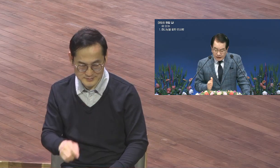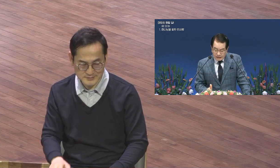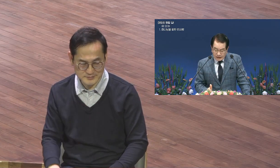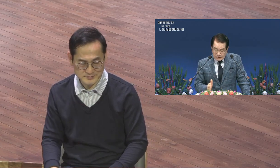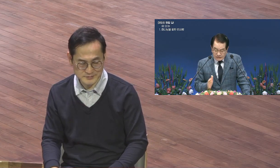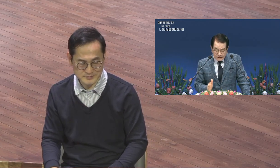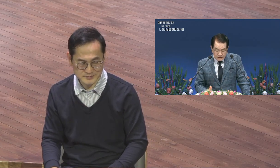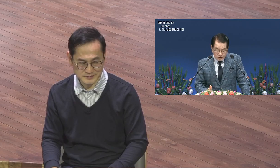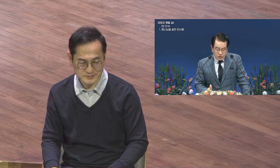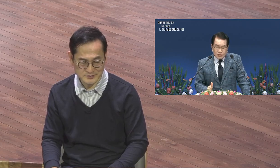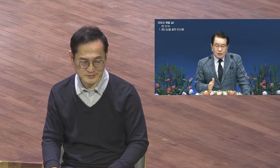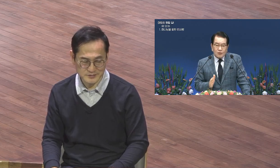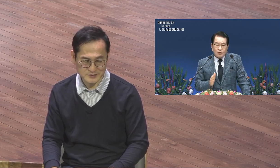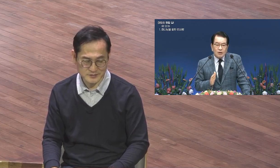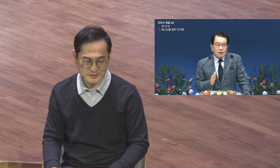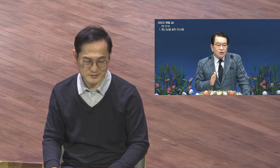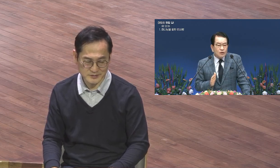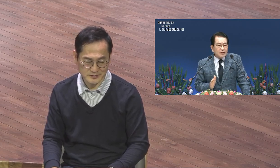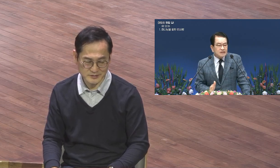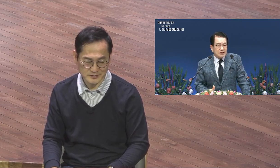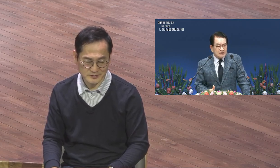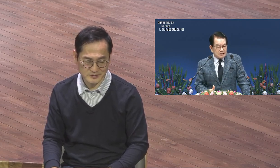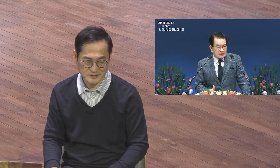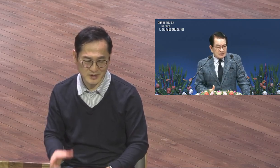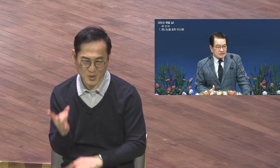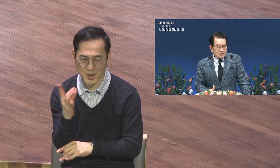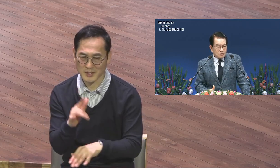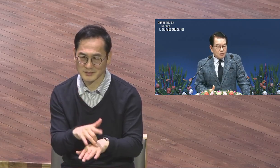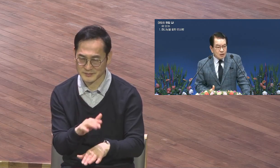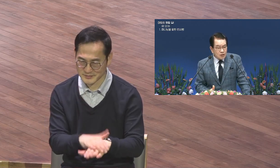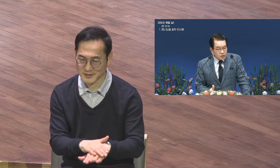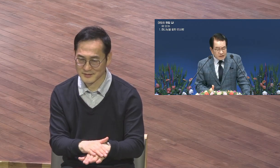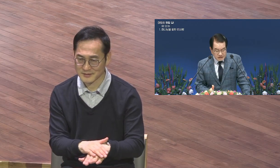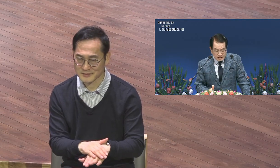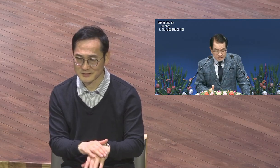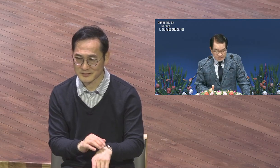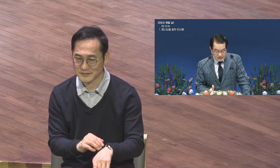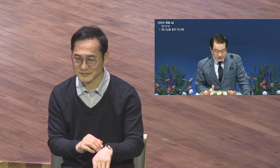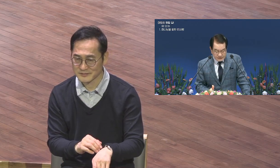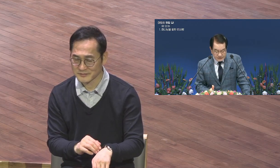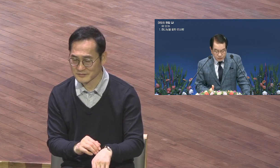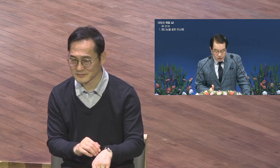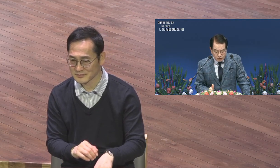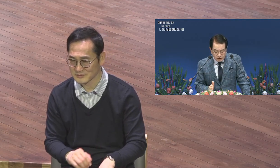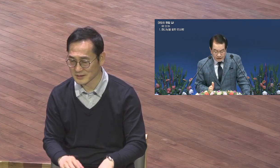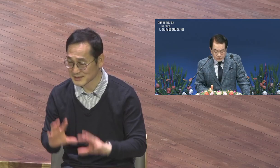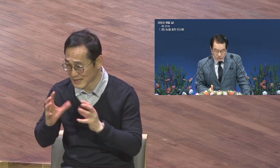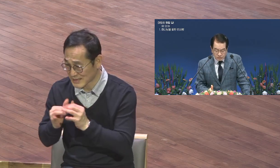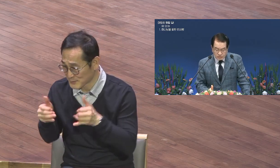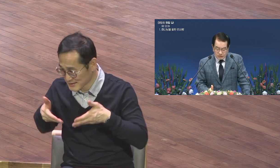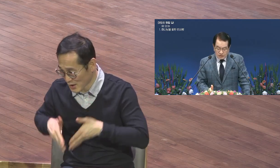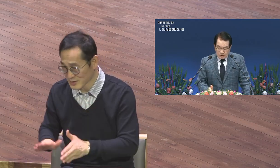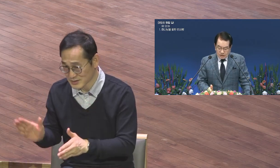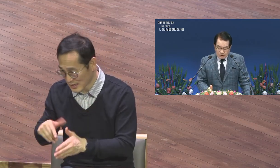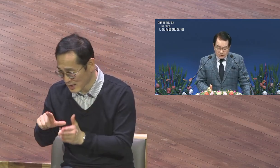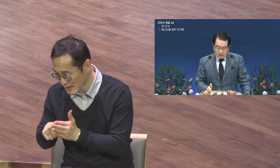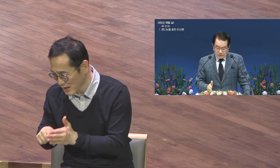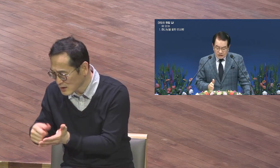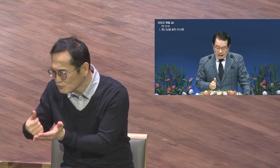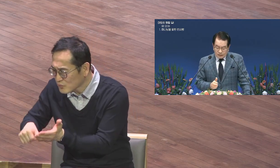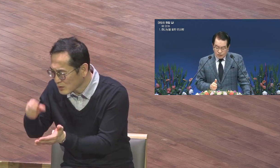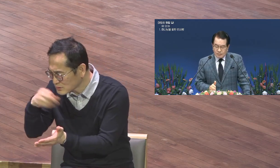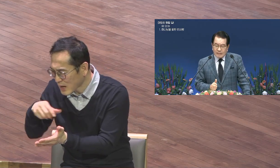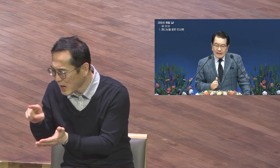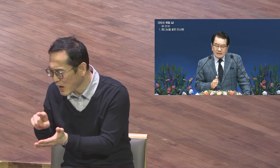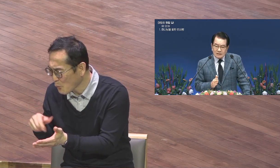사람은 태어났을 땐 원료에 지나지 않는다 그랬어요. 원료에 지나지 않는다. 이 원료를 가지고